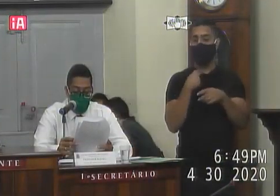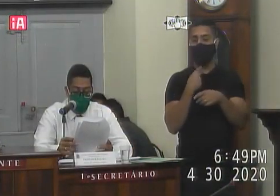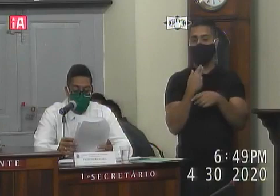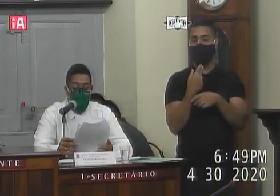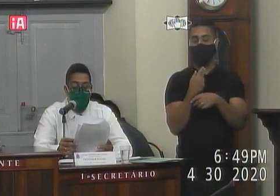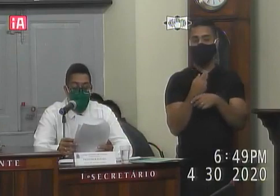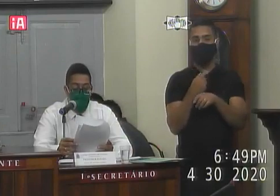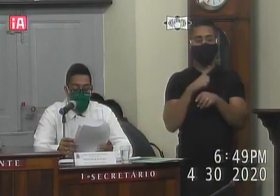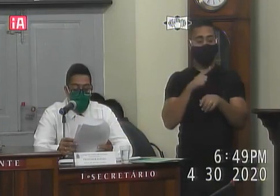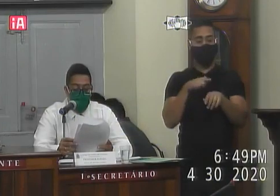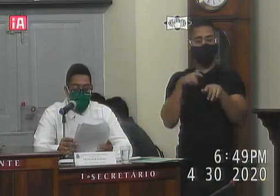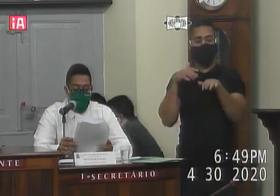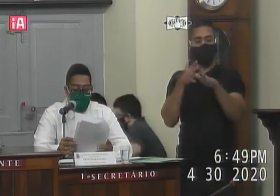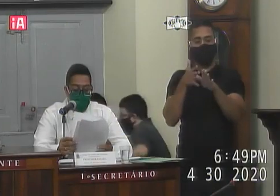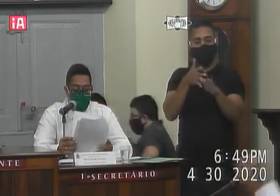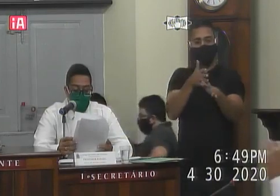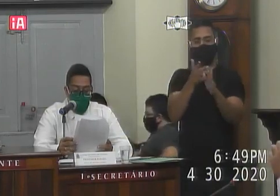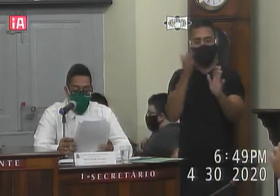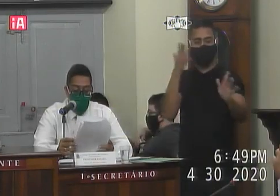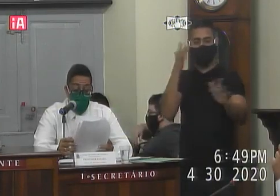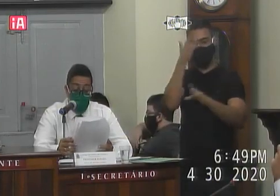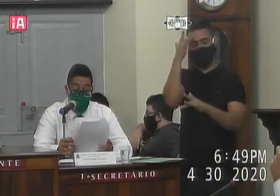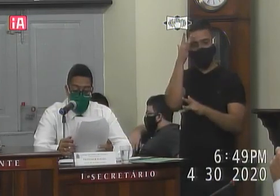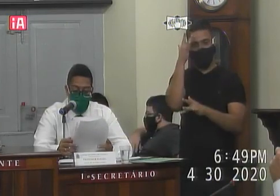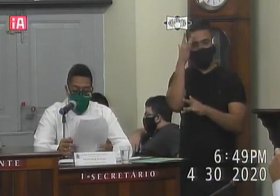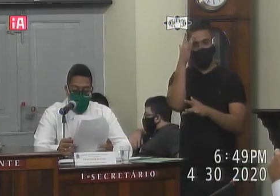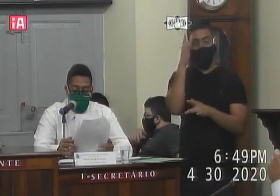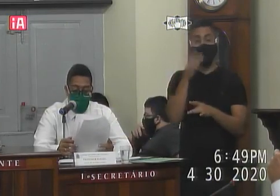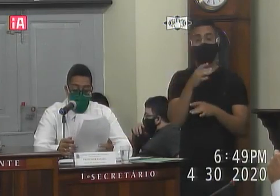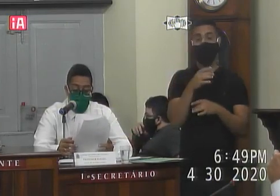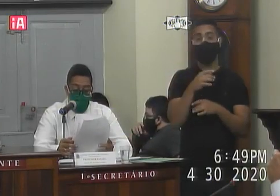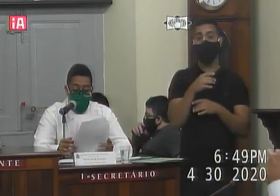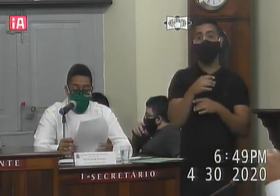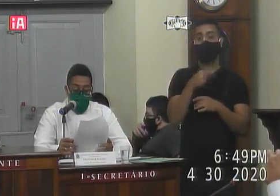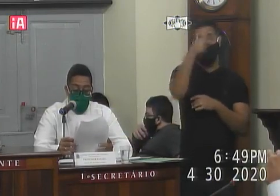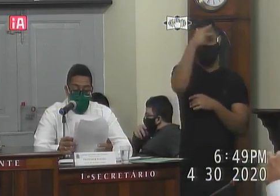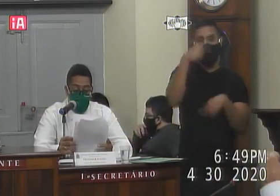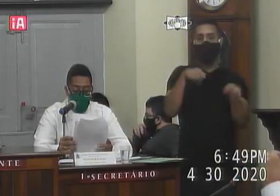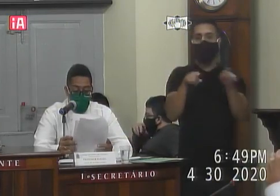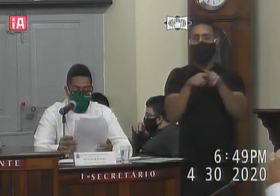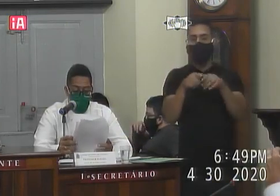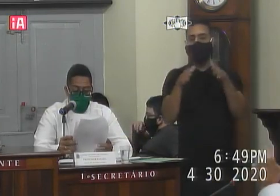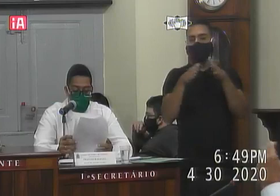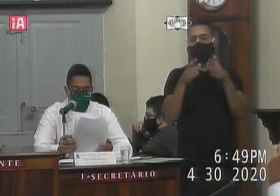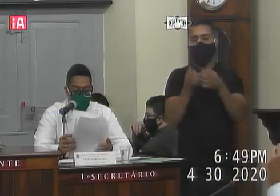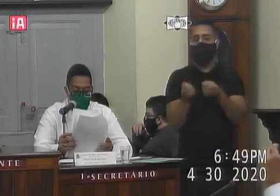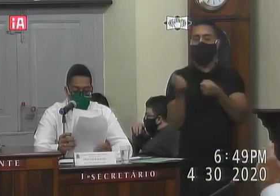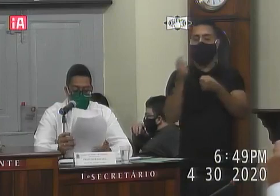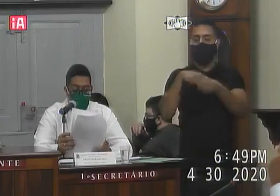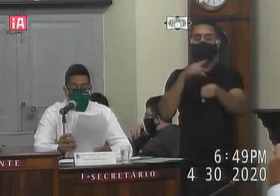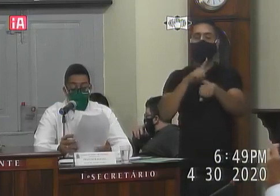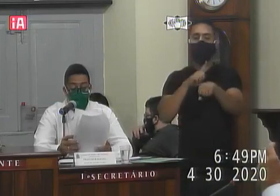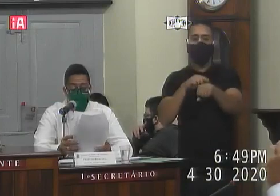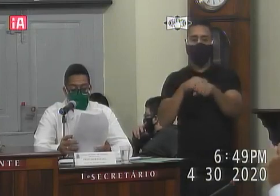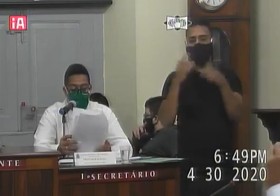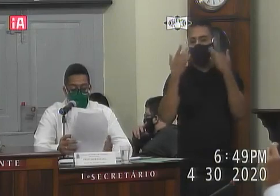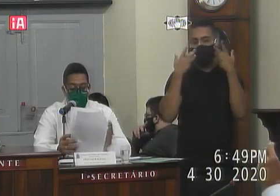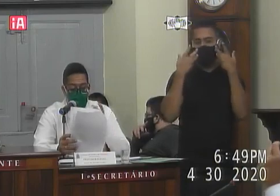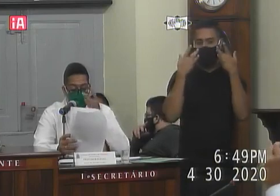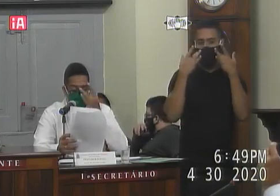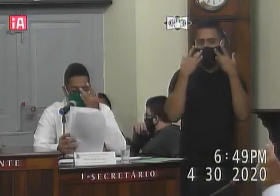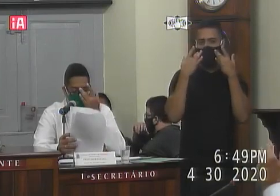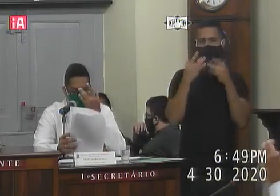de ônibus e locais de embarque e desembarque. O Poder Executivo deverá solicitar o retorno aos horários e itinerários